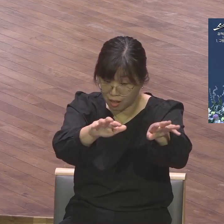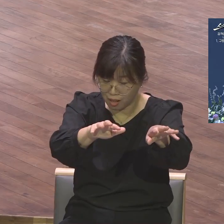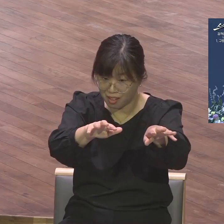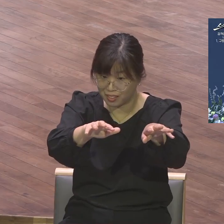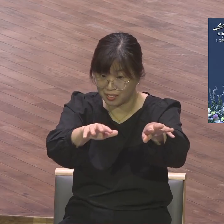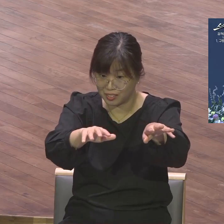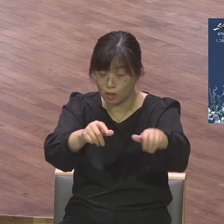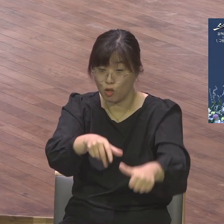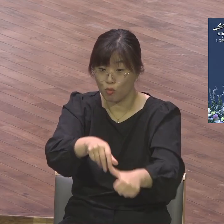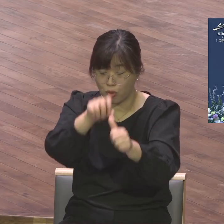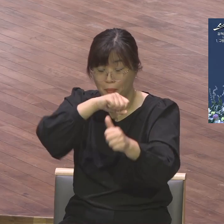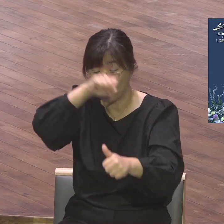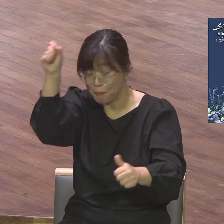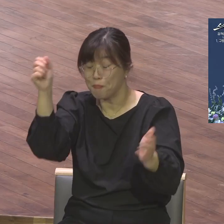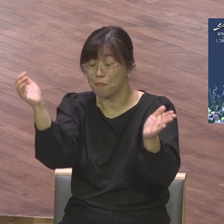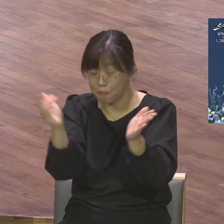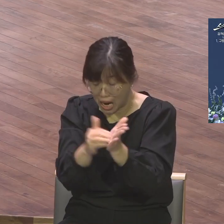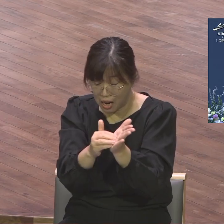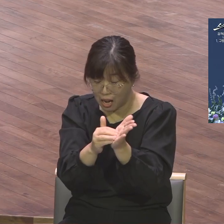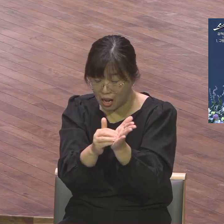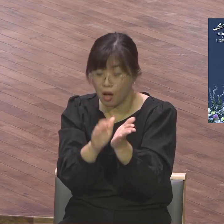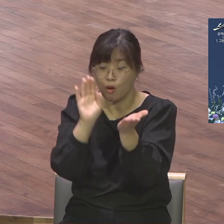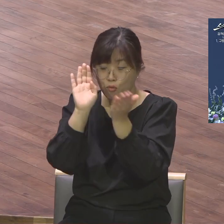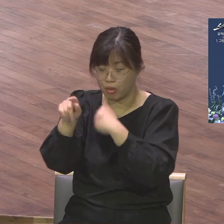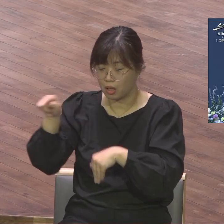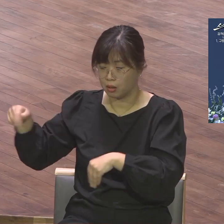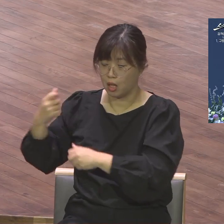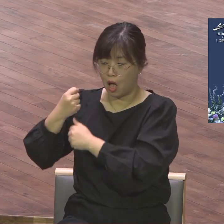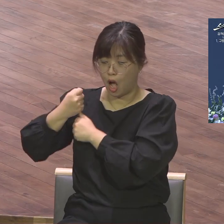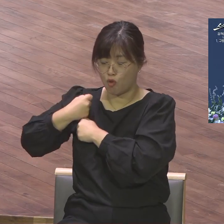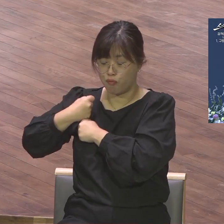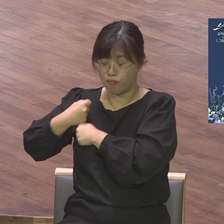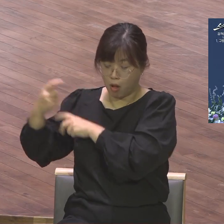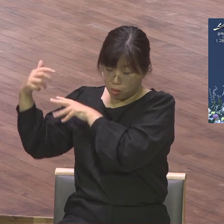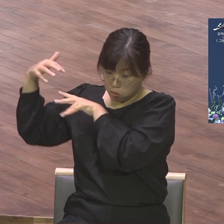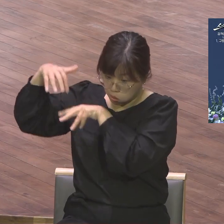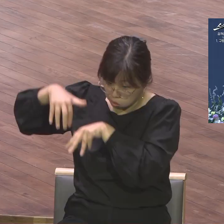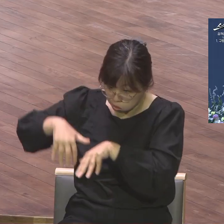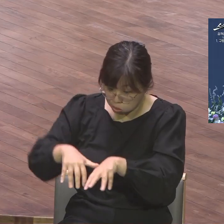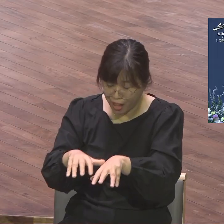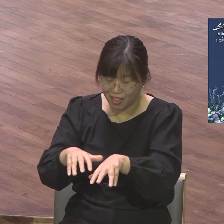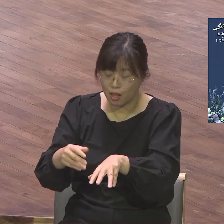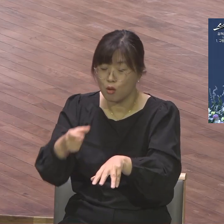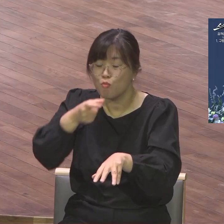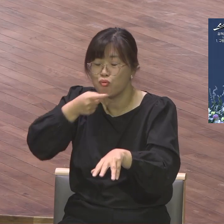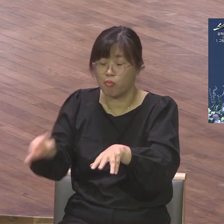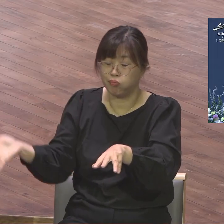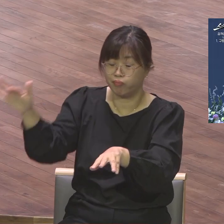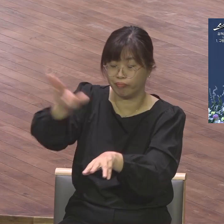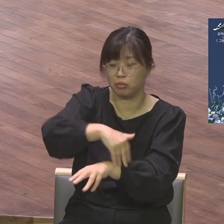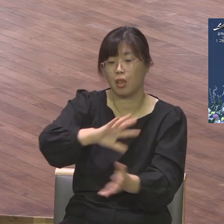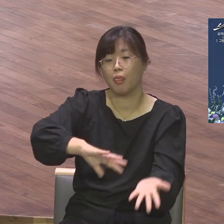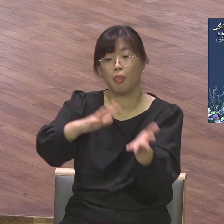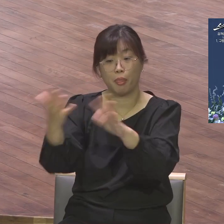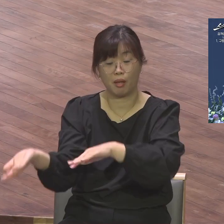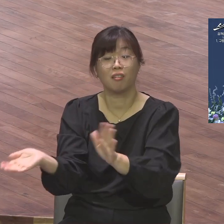하나님의 절대 은혜, 절대 역사를 찬양하자. 찬양할 수 있겠어요?